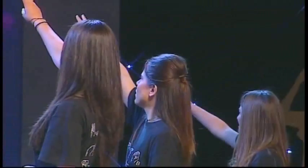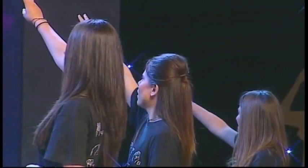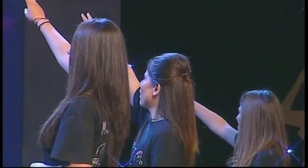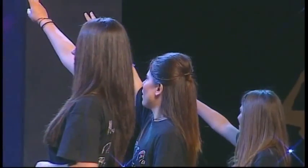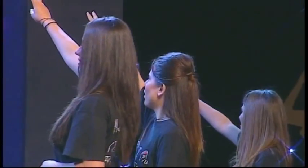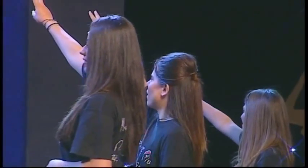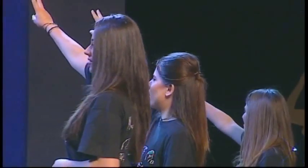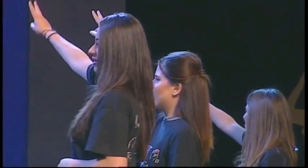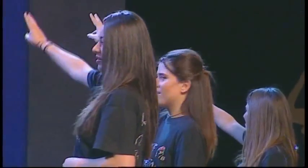ψηλά.